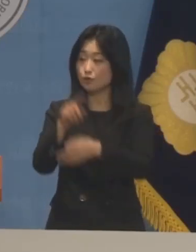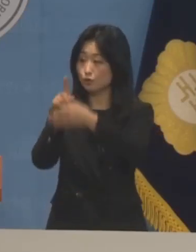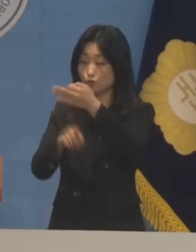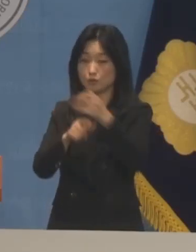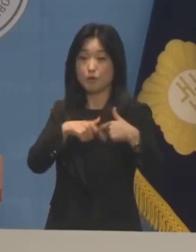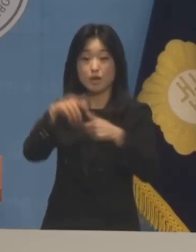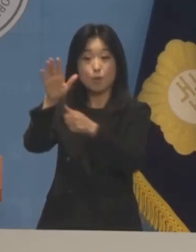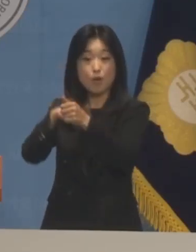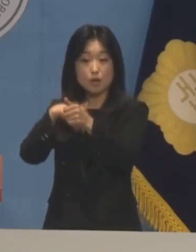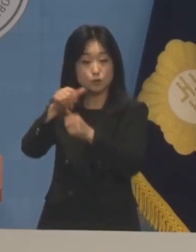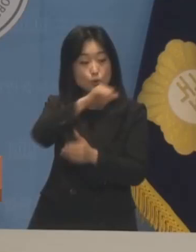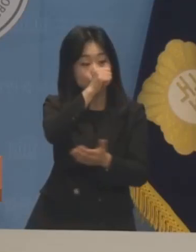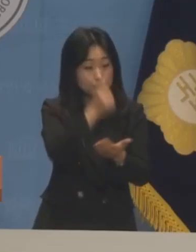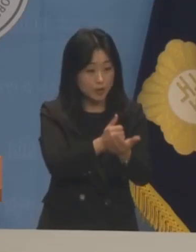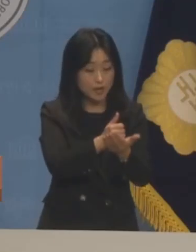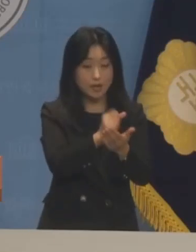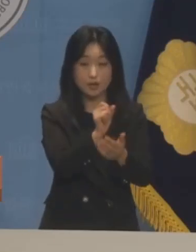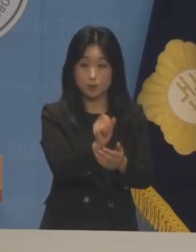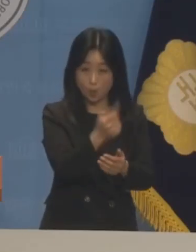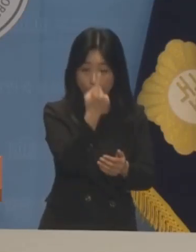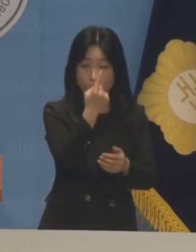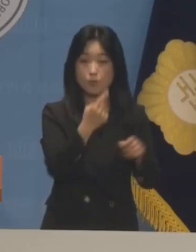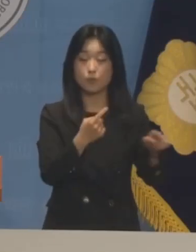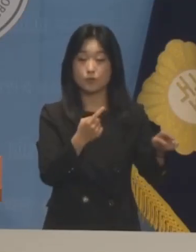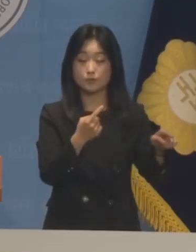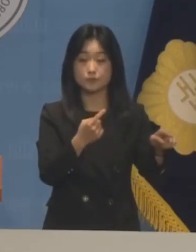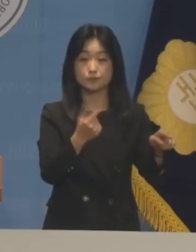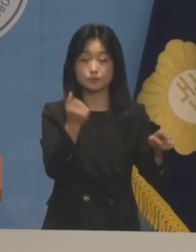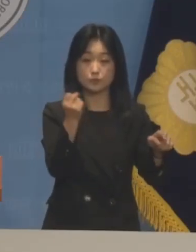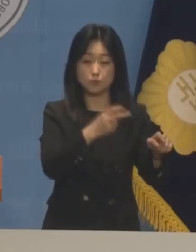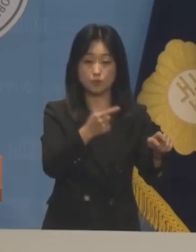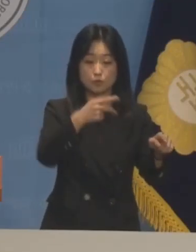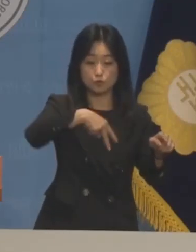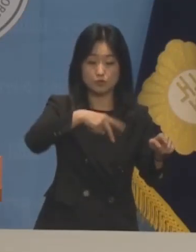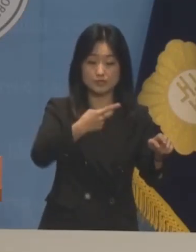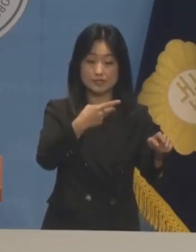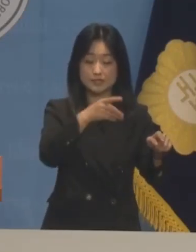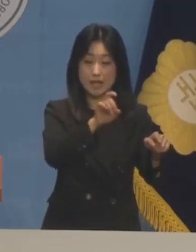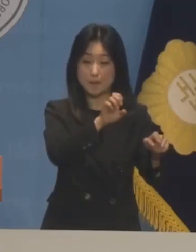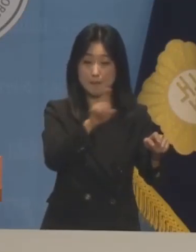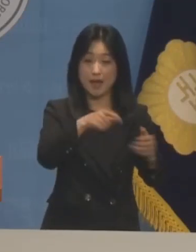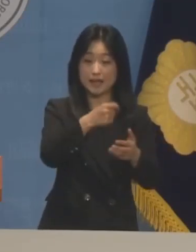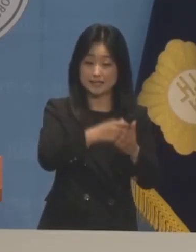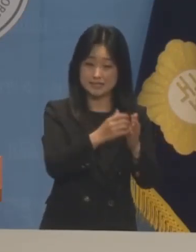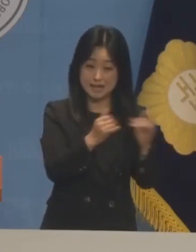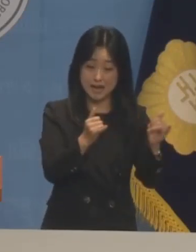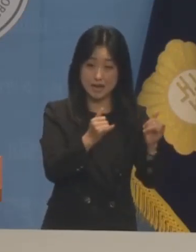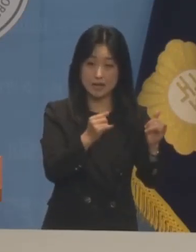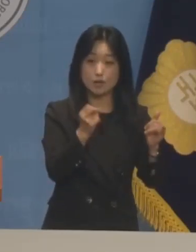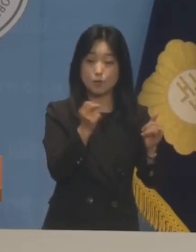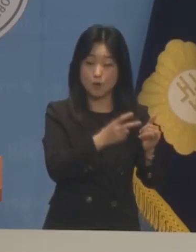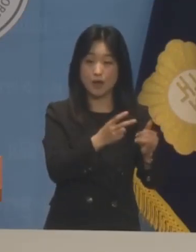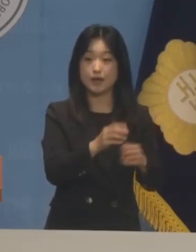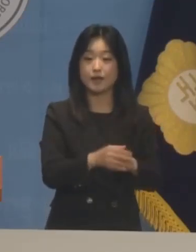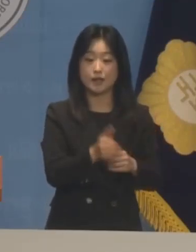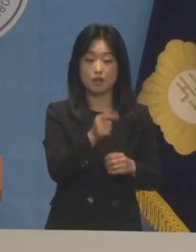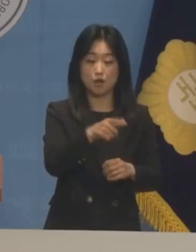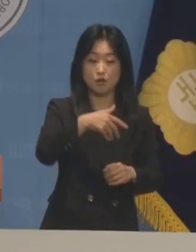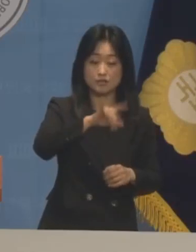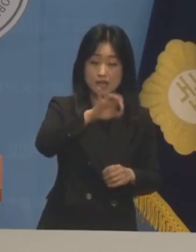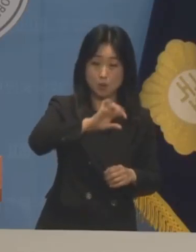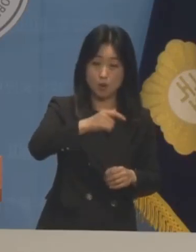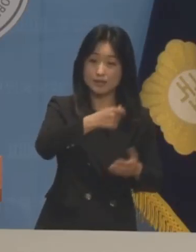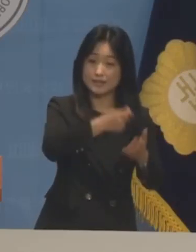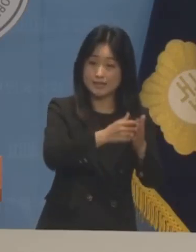혐의로 2024년 8월 13일에는 뉴스타파 봉지욱 기자와 리포액트의 허재현 기자